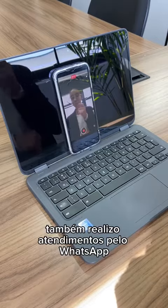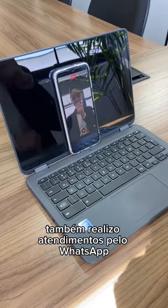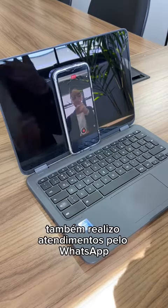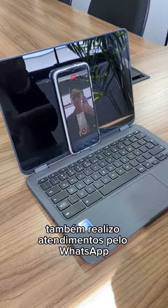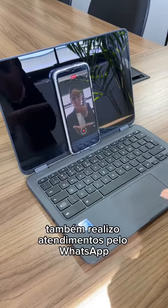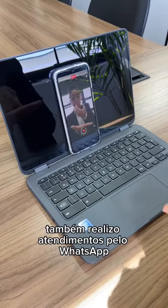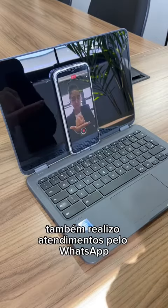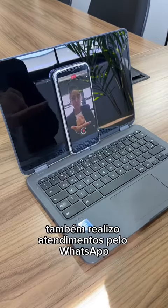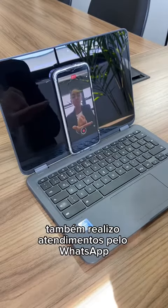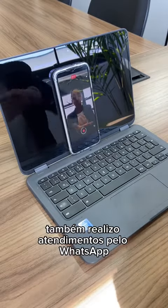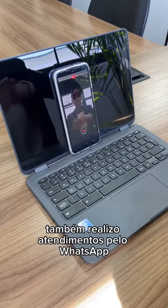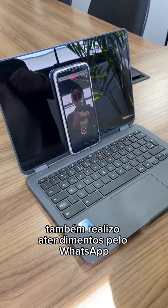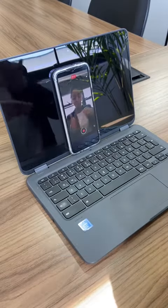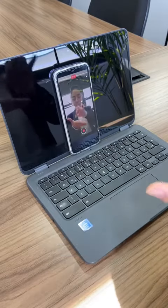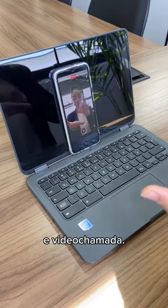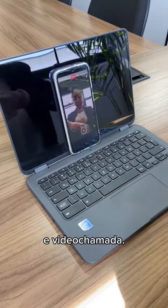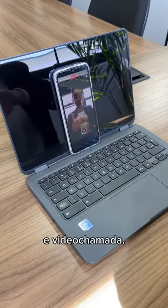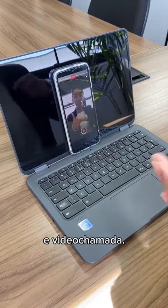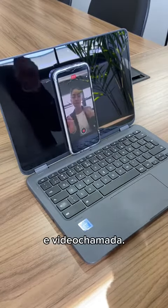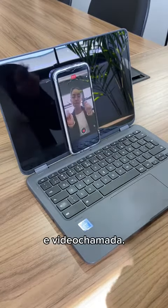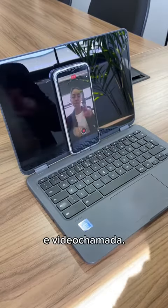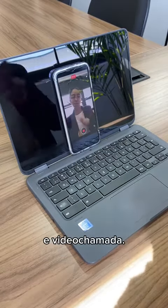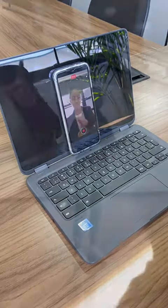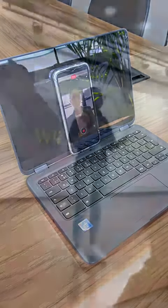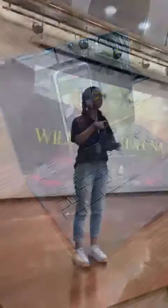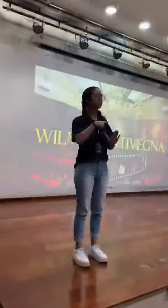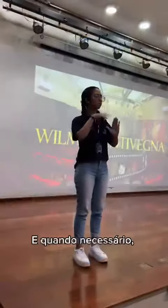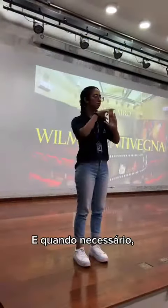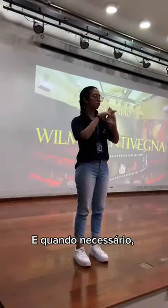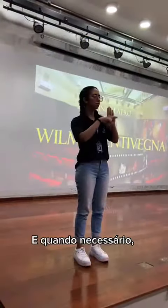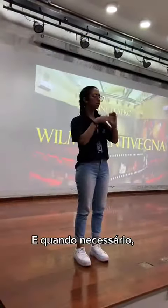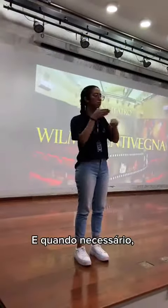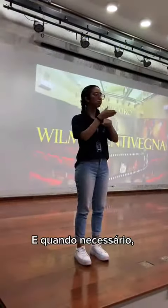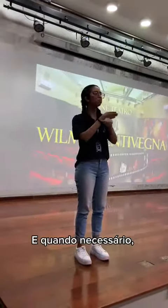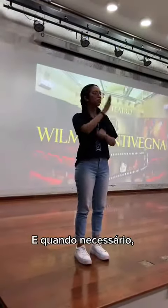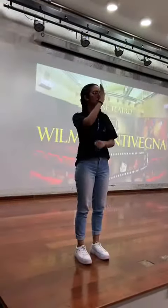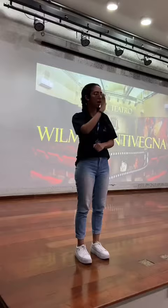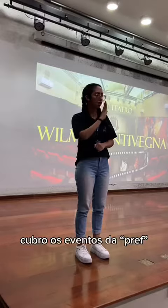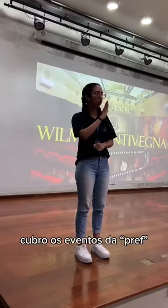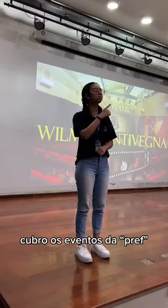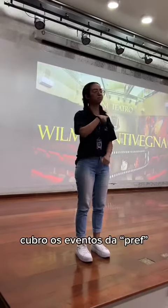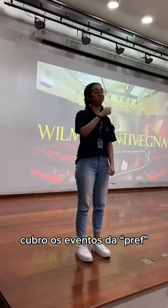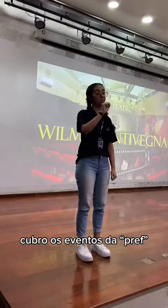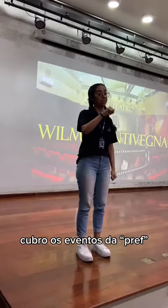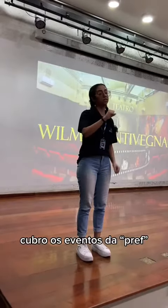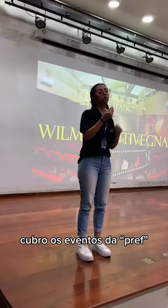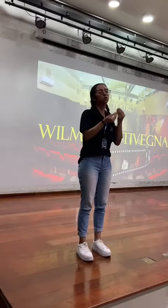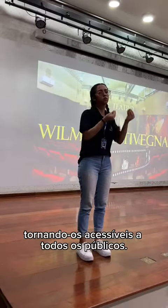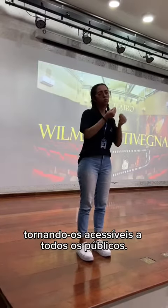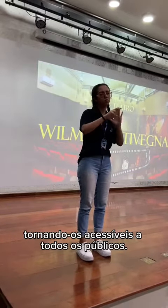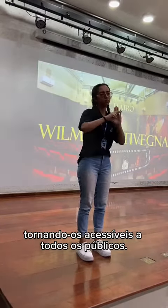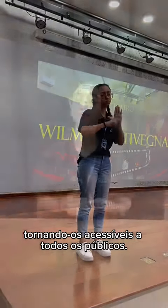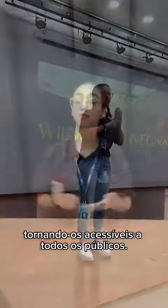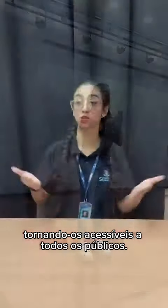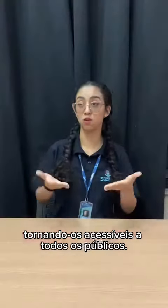realizo atendimentos pelo WhatsApp e videochamada. E quando necessário, cubro os eventos da PREF, tornando-os